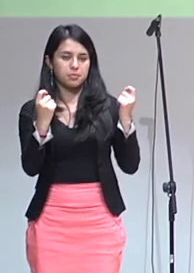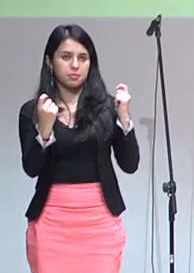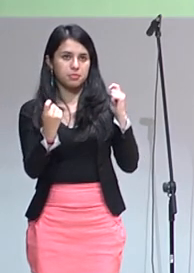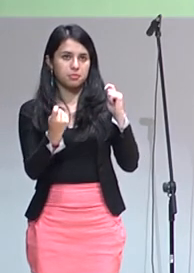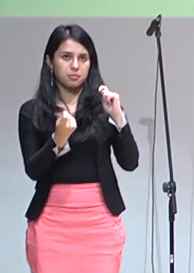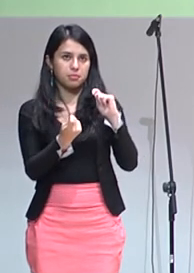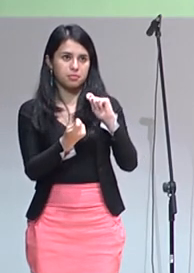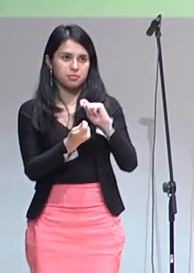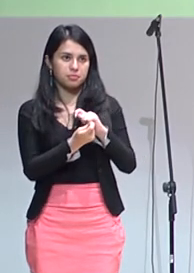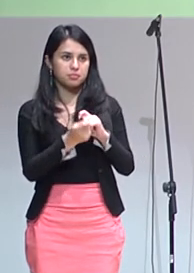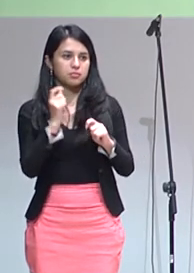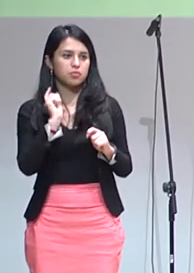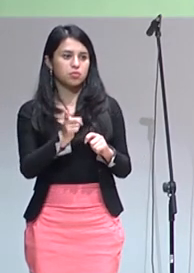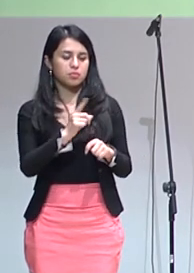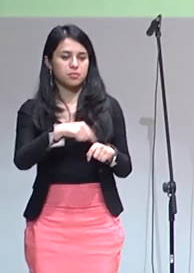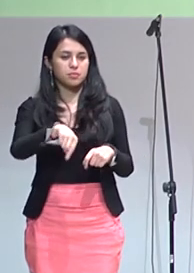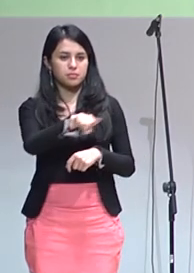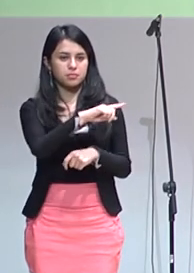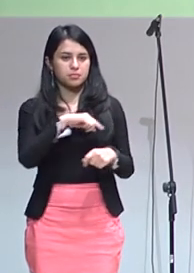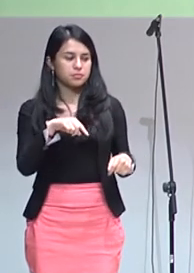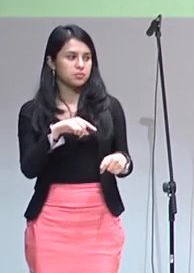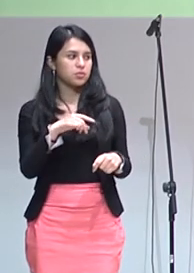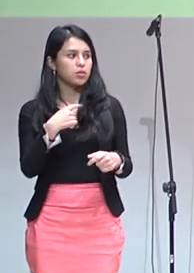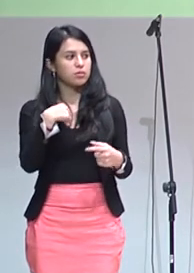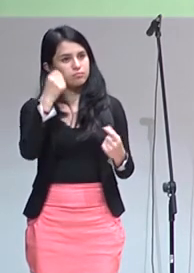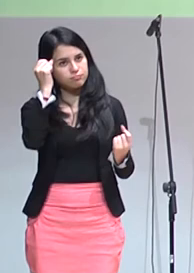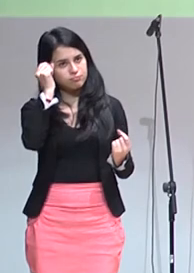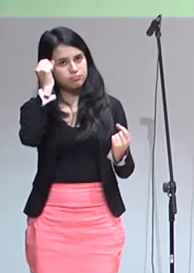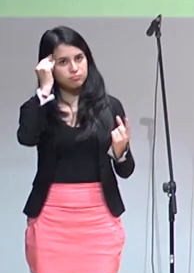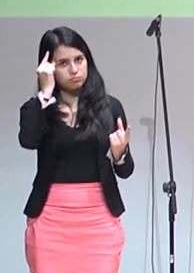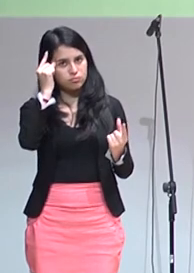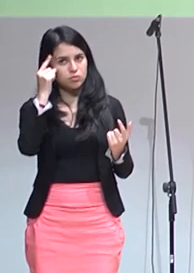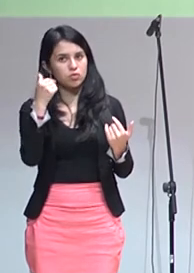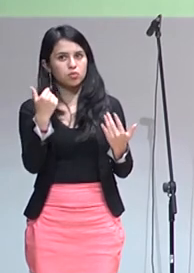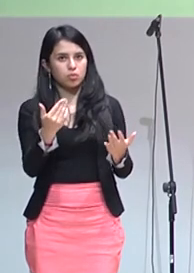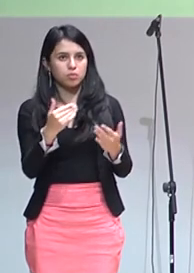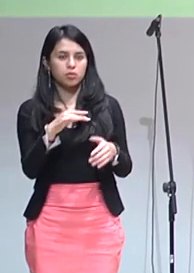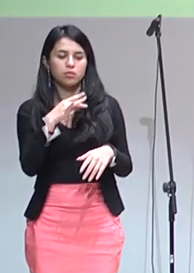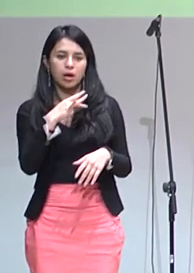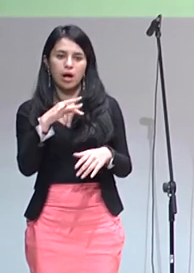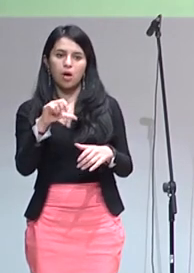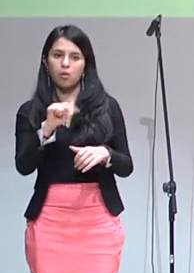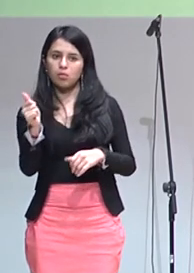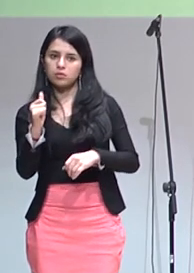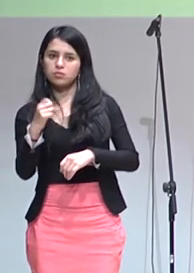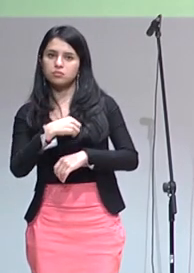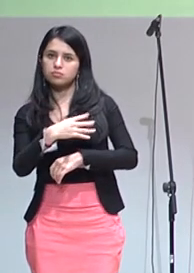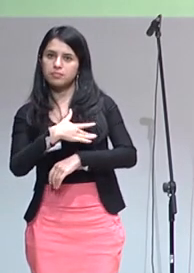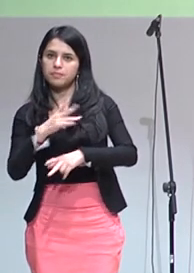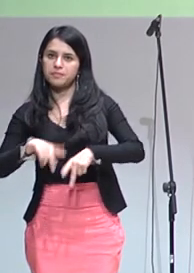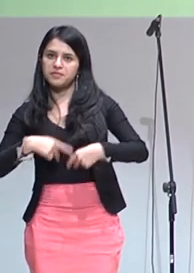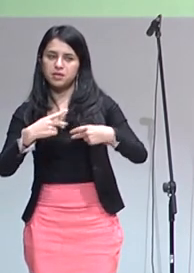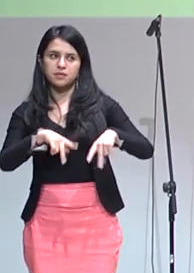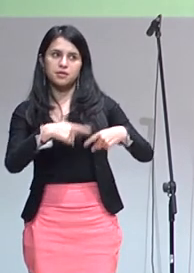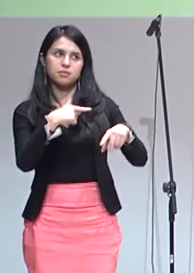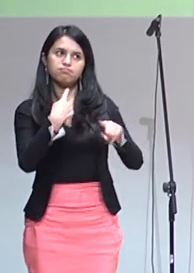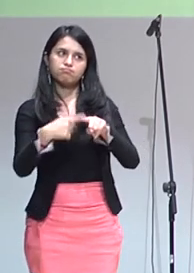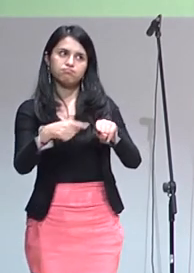eso fue cambiando a medida que ellos fueron comprendiendo, que fueron analizando que habían otras opciones de vida. Pero ¿a qué se debía de